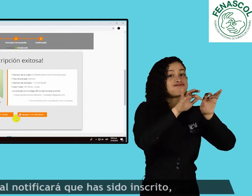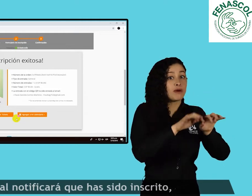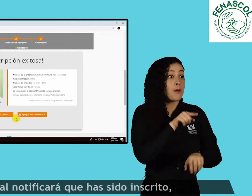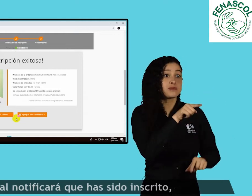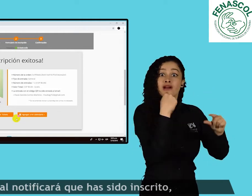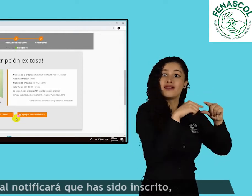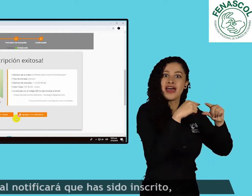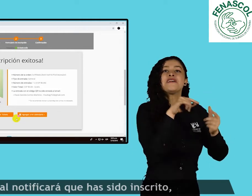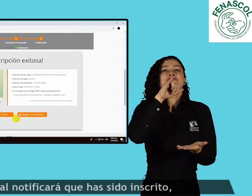sido inscrito.